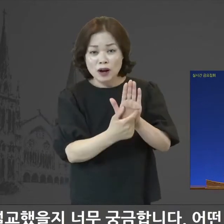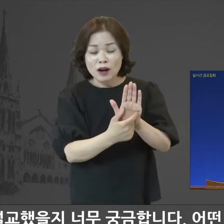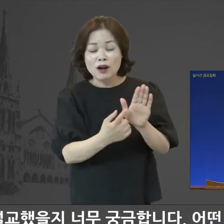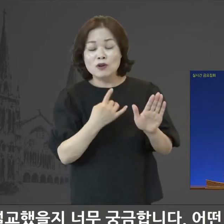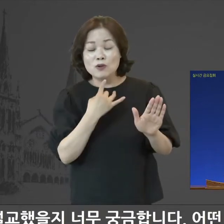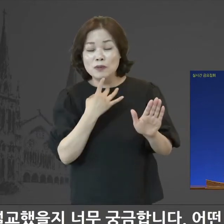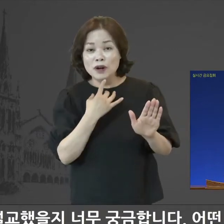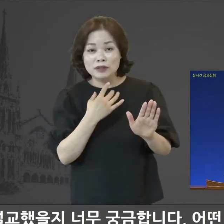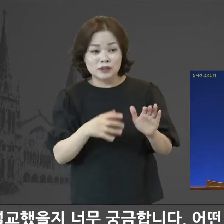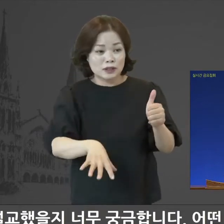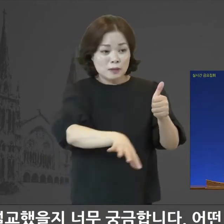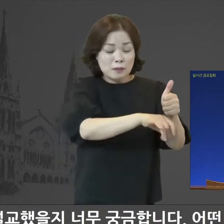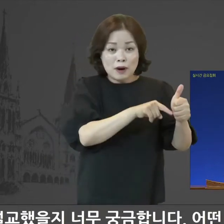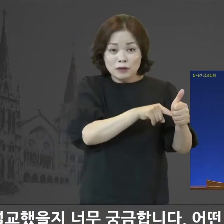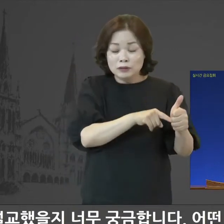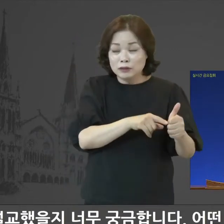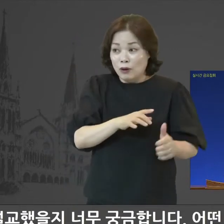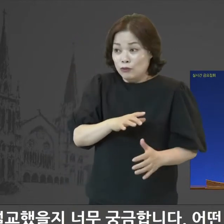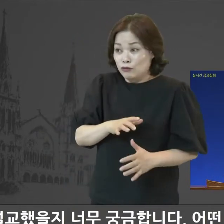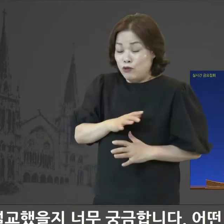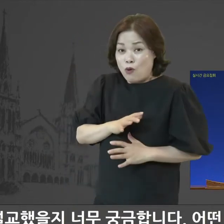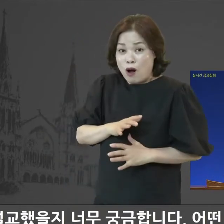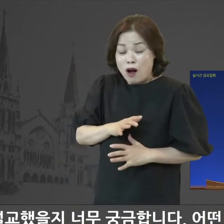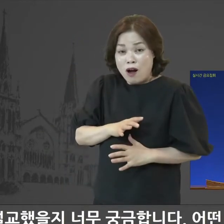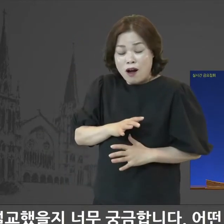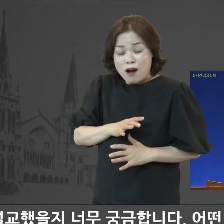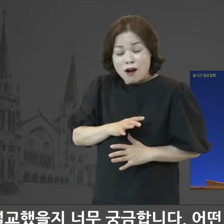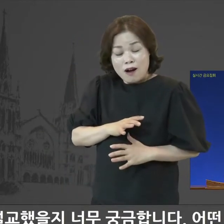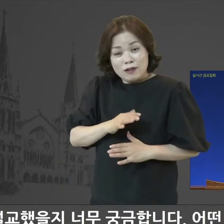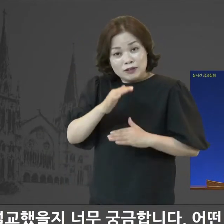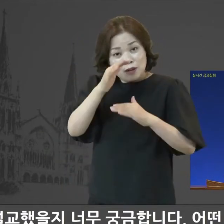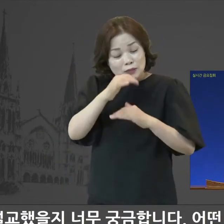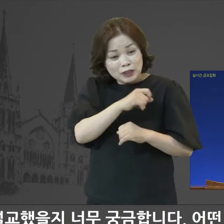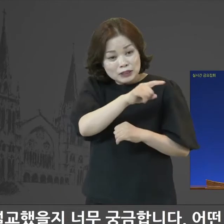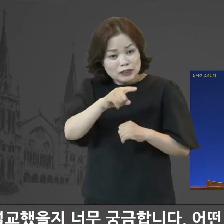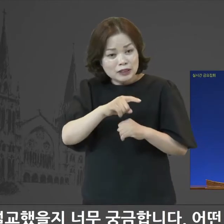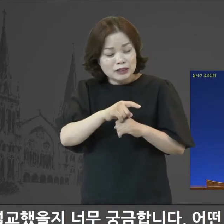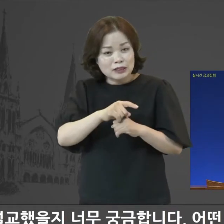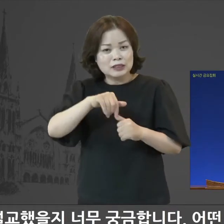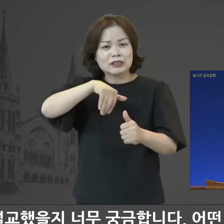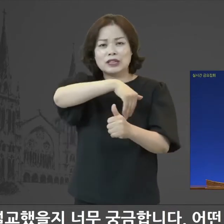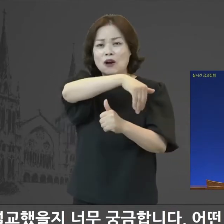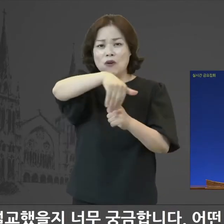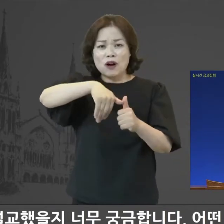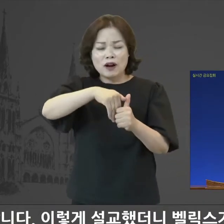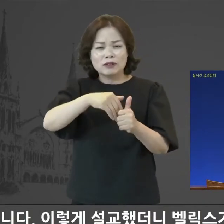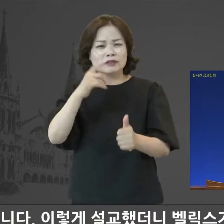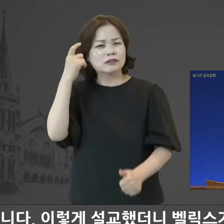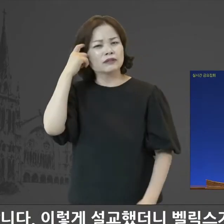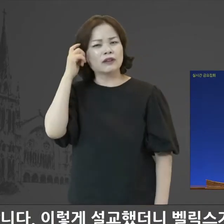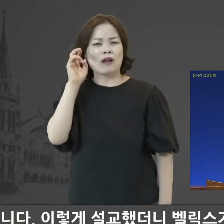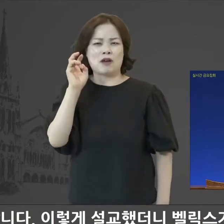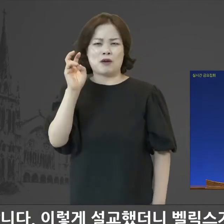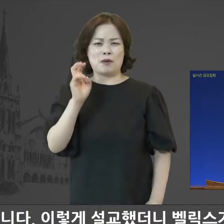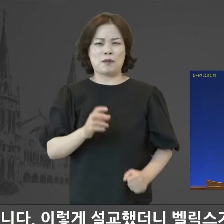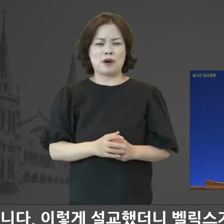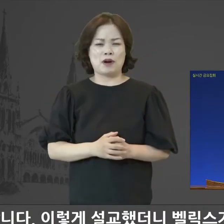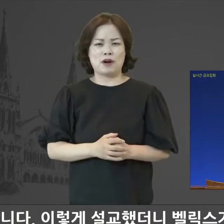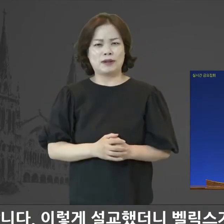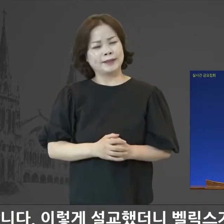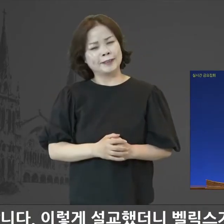설교했더니 벨릭스가 두려워했다. 요것만 놓고 당시의 상황을 추정해 보는 겁니다.